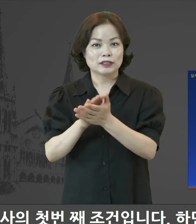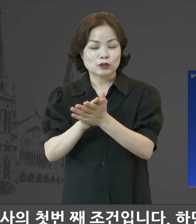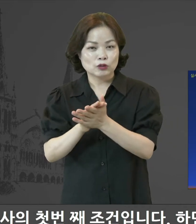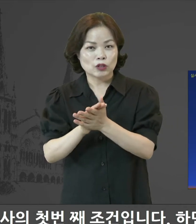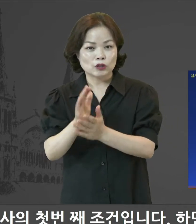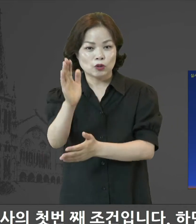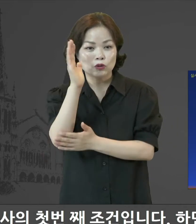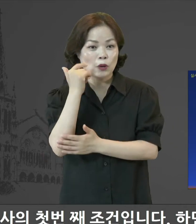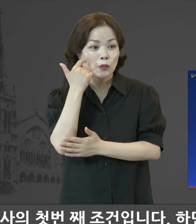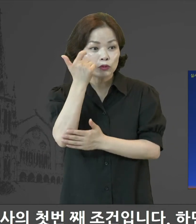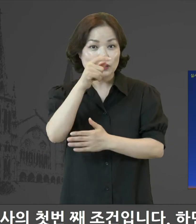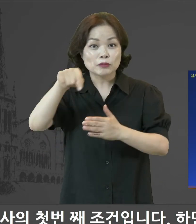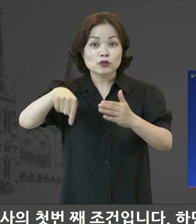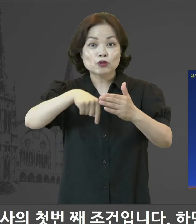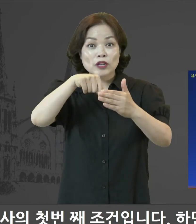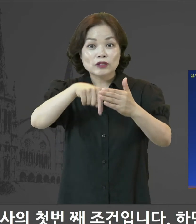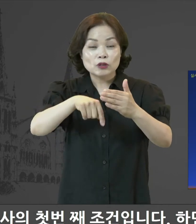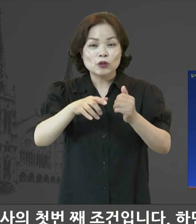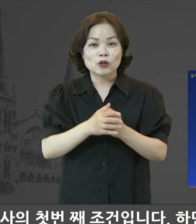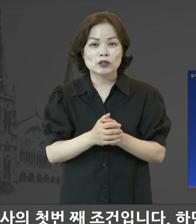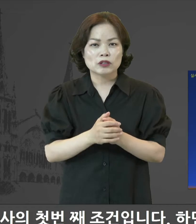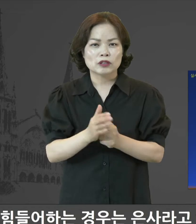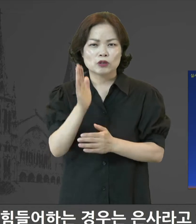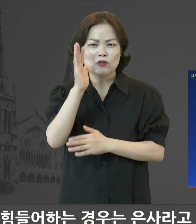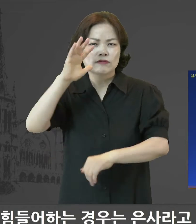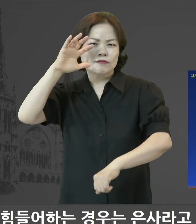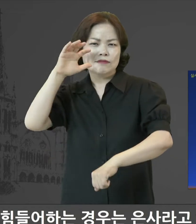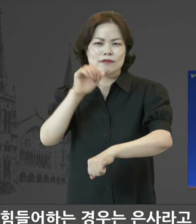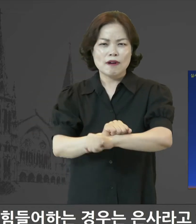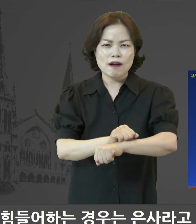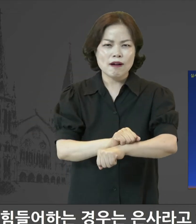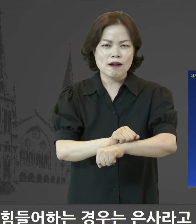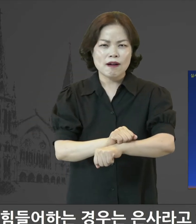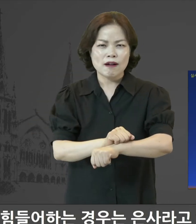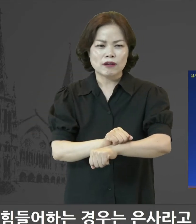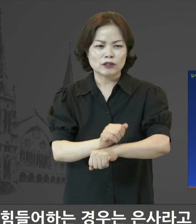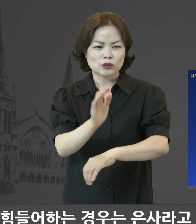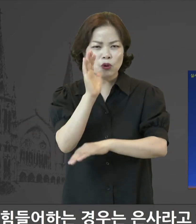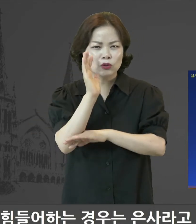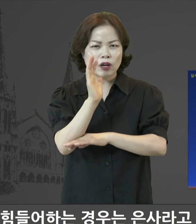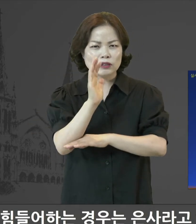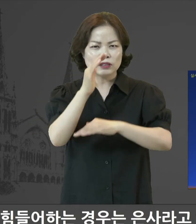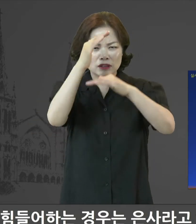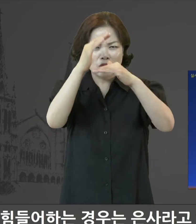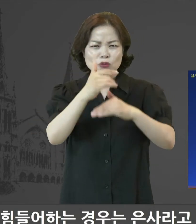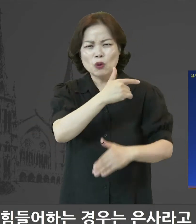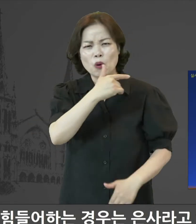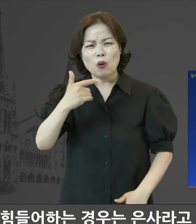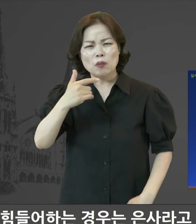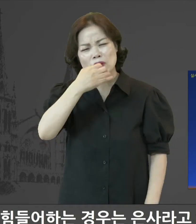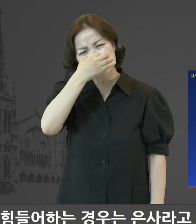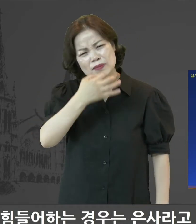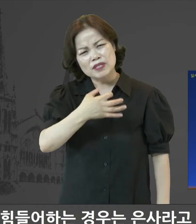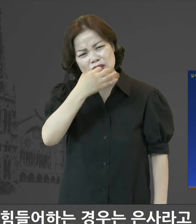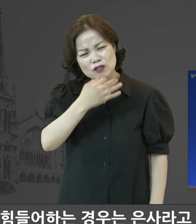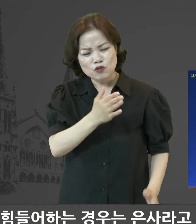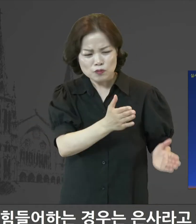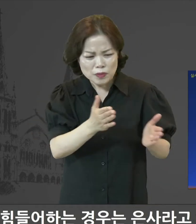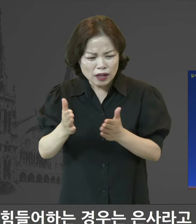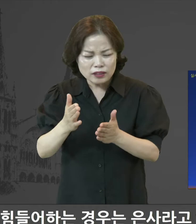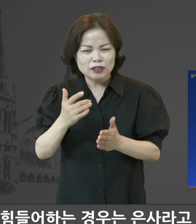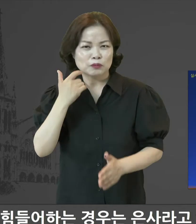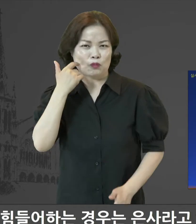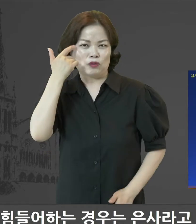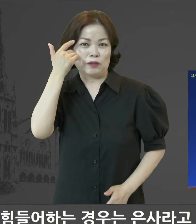설교하시는 목회자들 중에서도 설교를 참 잘하시는데 설교 한 편 하시는 게 굉장히 힘드신 그런